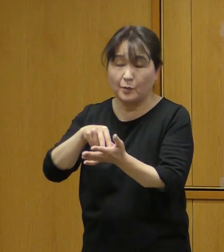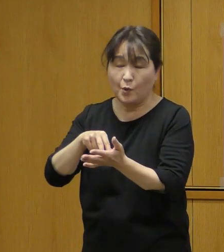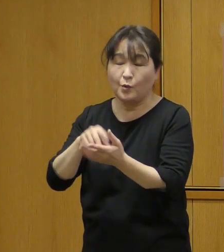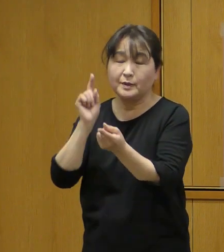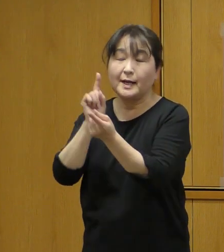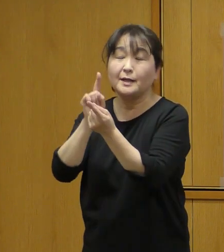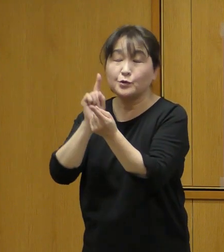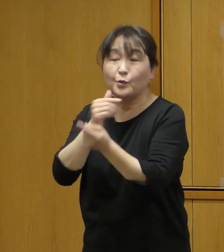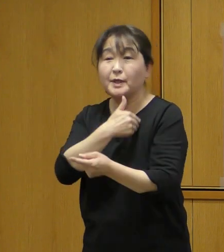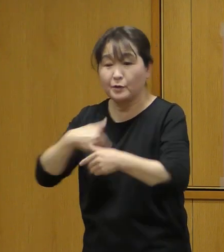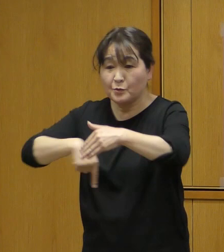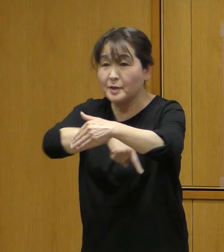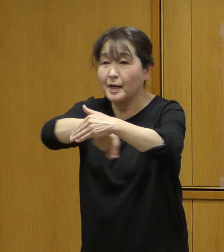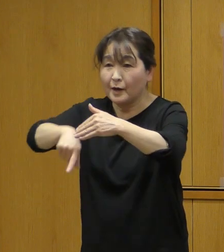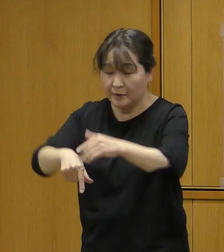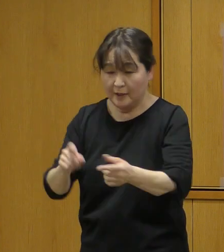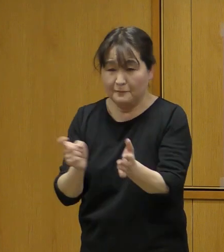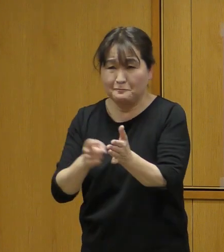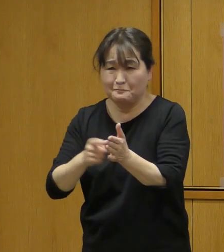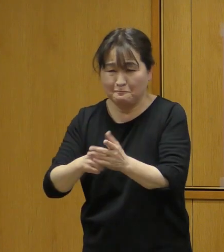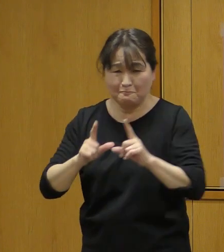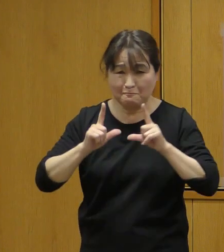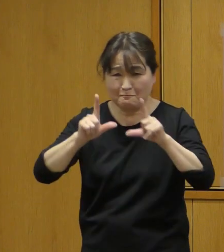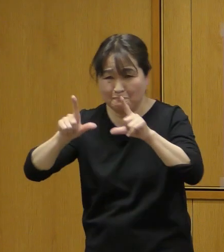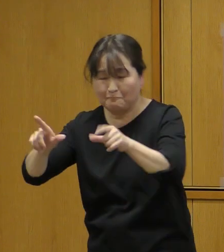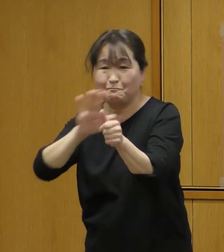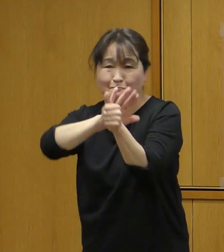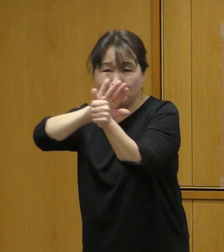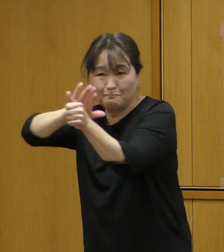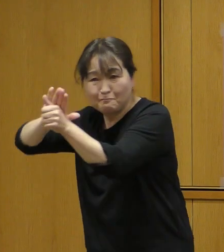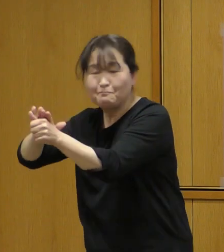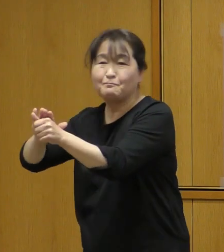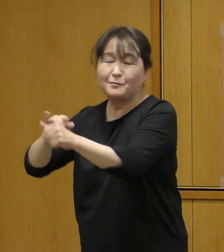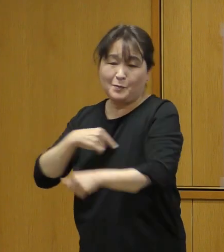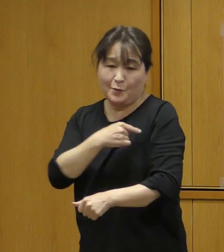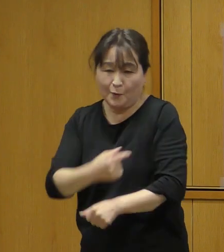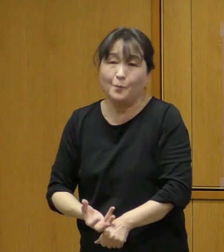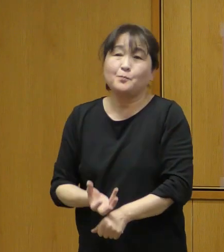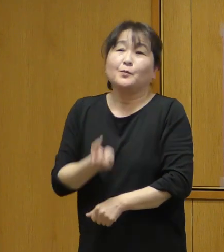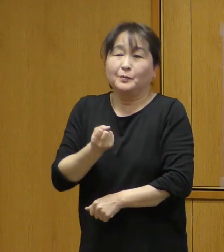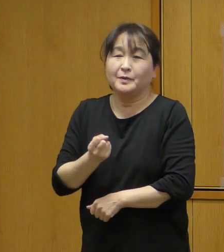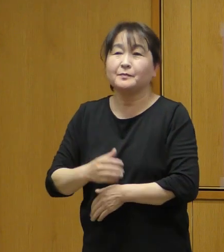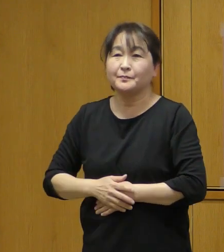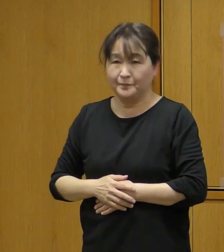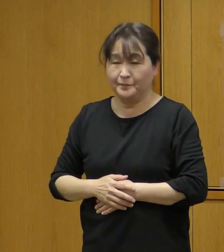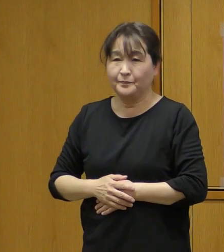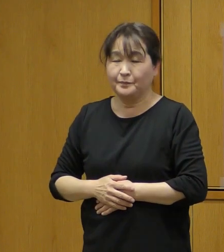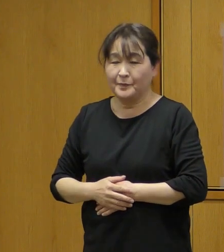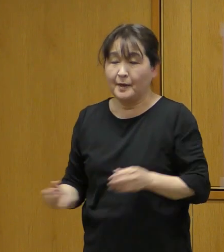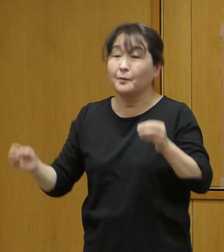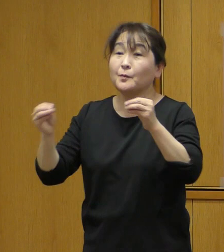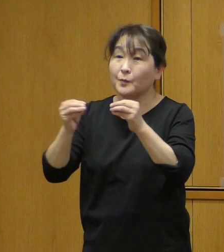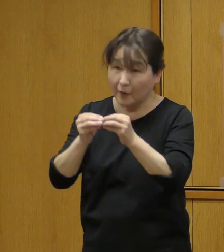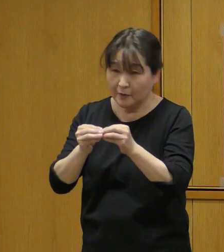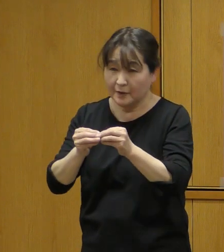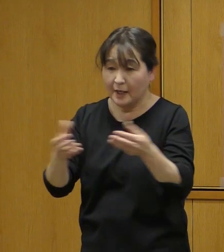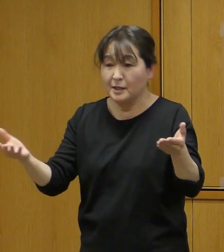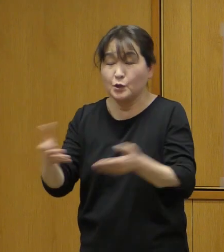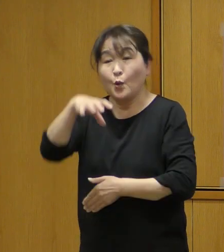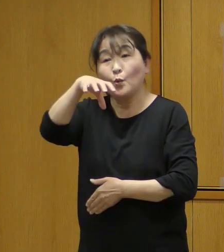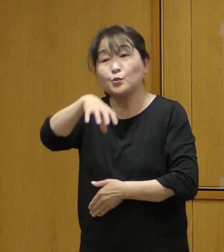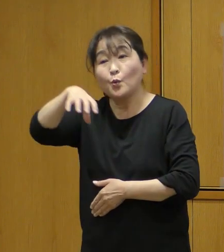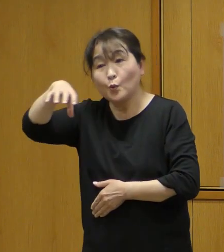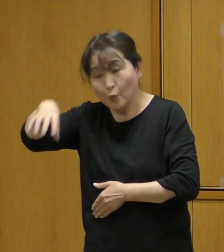等についてスピード感を持って対応してまいりたいと考えております。合わせて事業